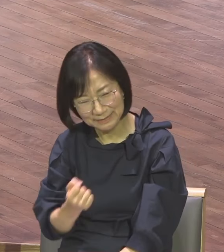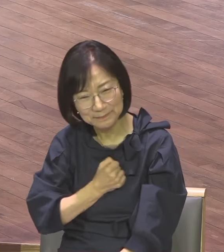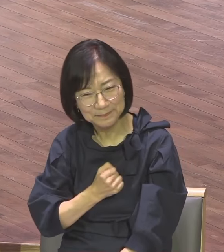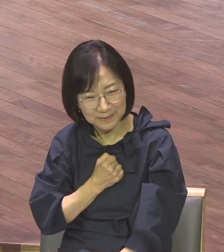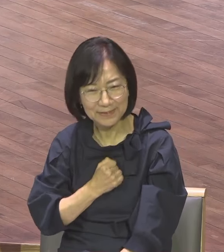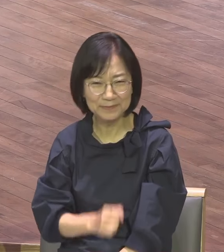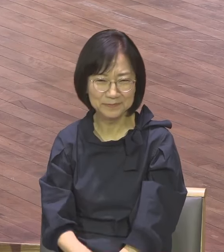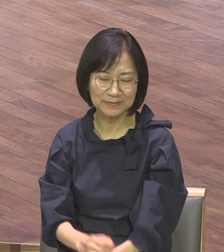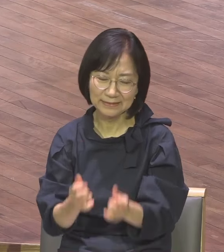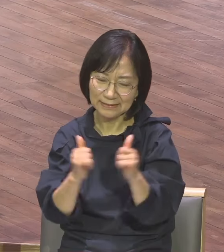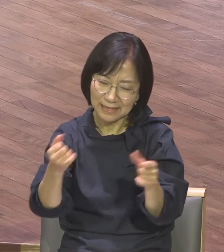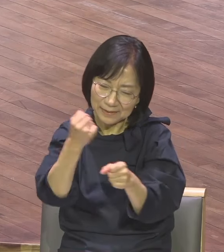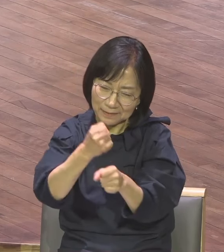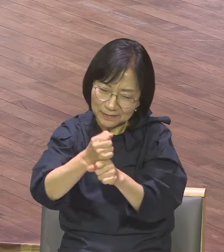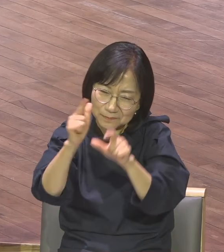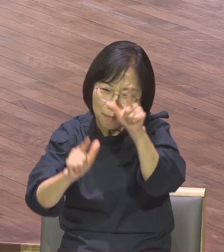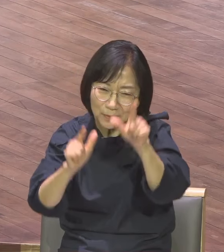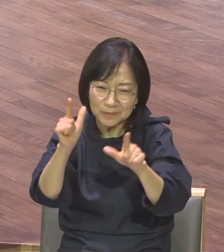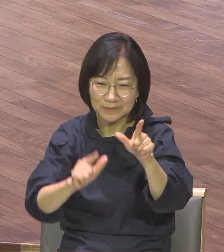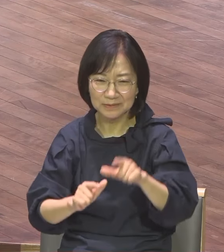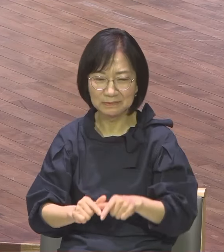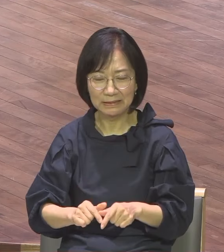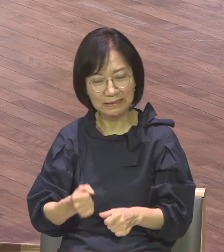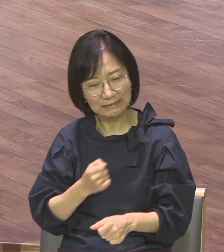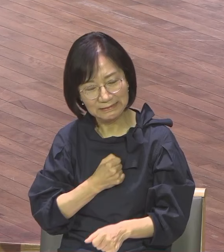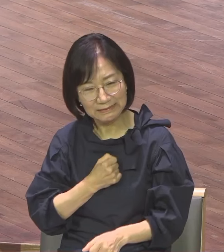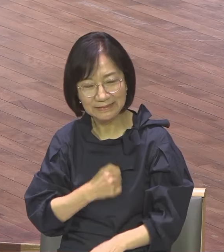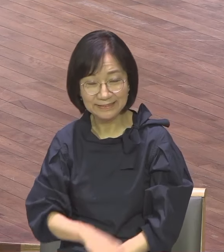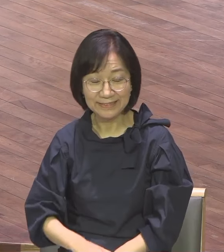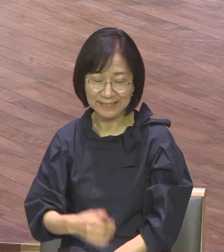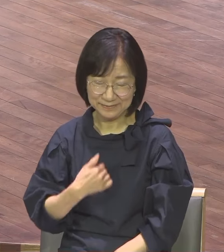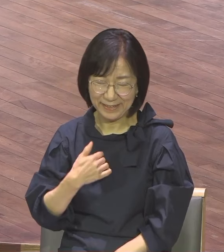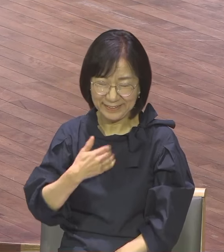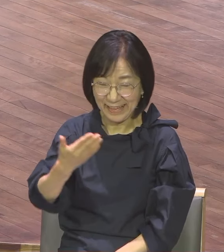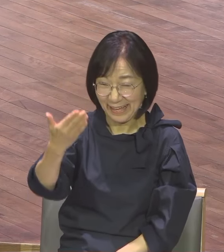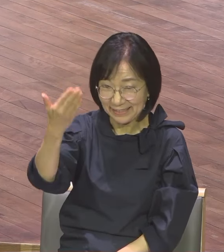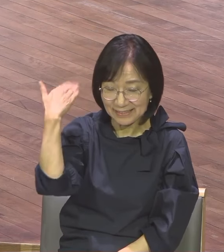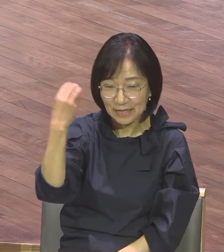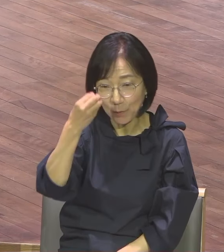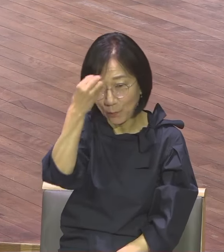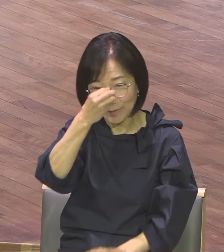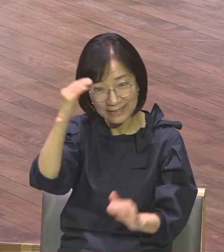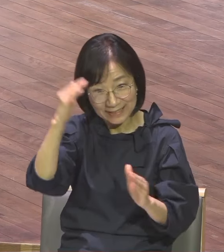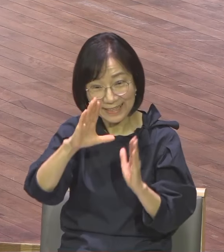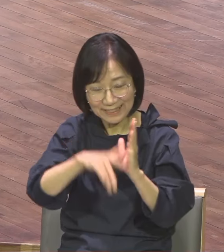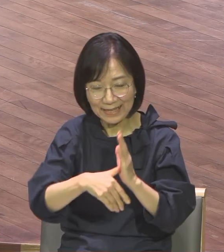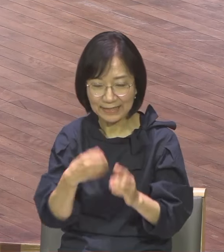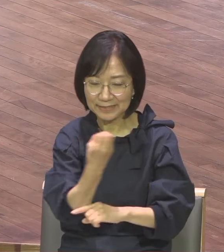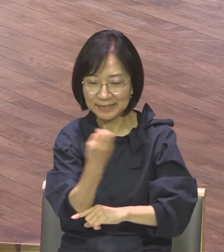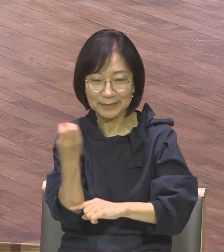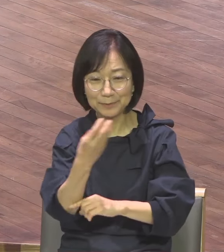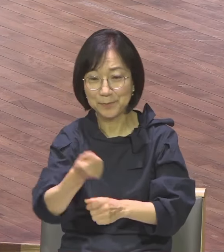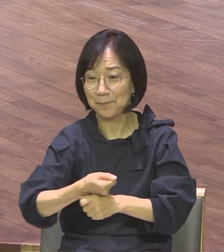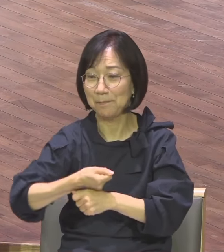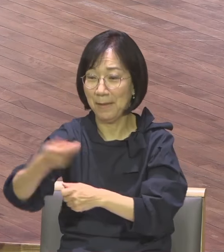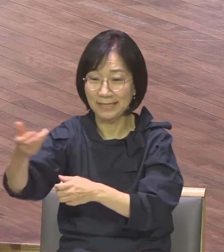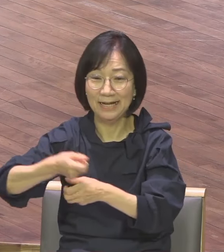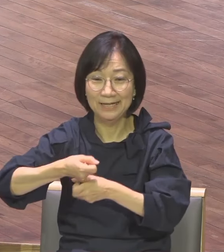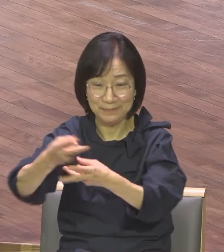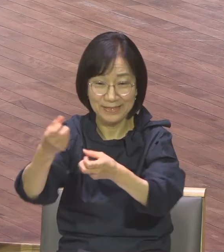앞에. 제가 옛날에 고등학교 때 신문 배달할 때요. 신문 배달할 때 제일 가난한 사람이